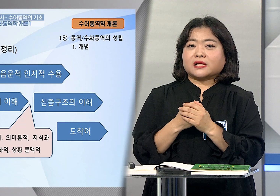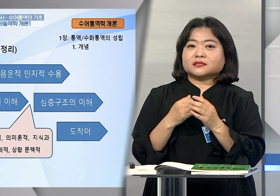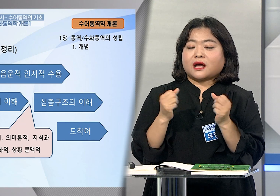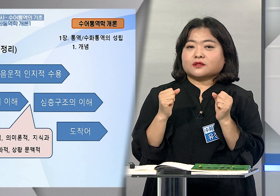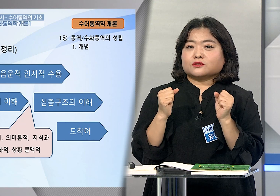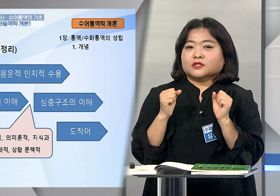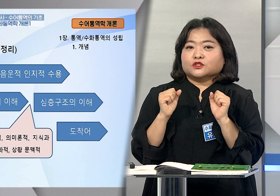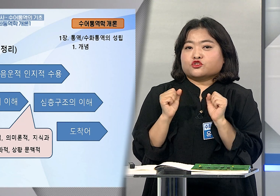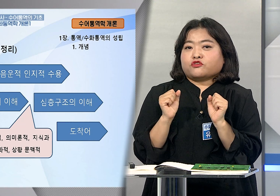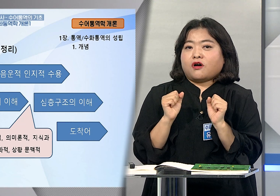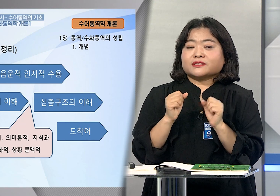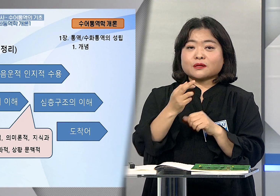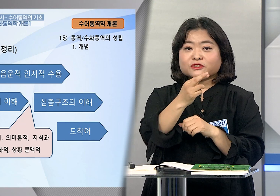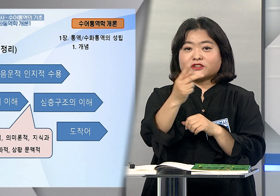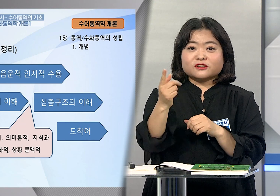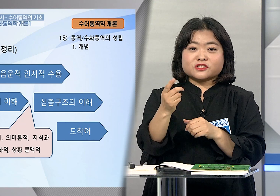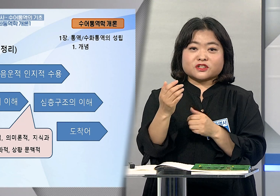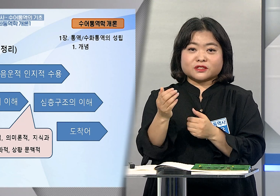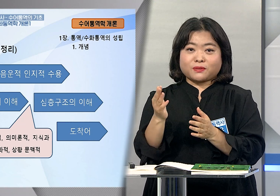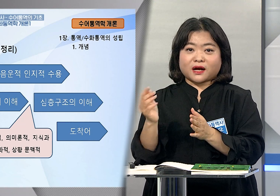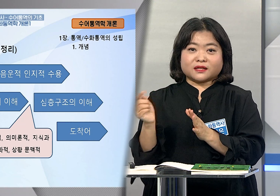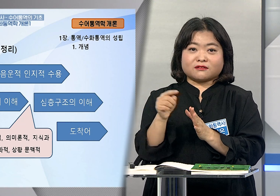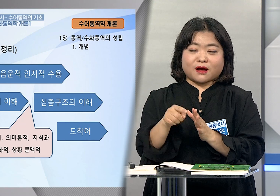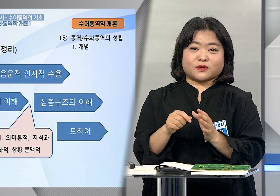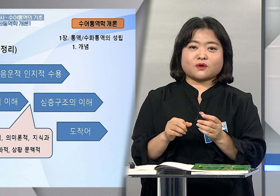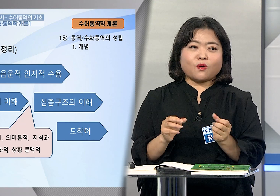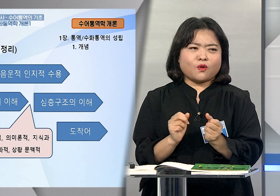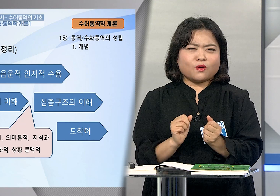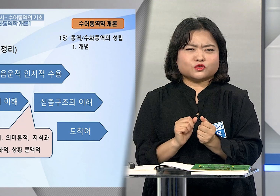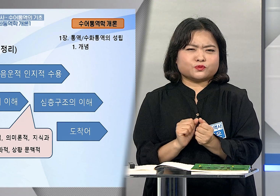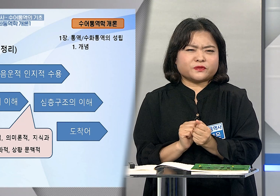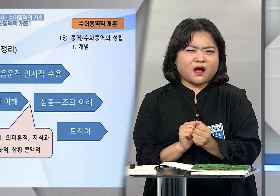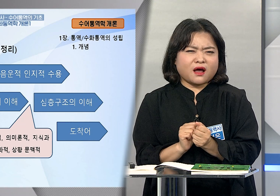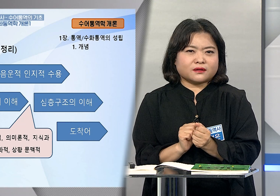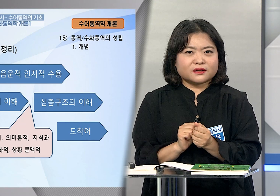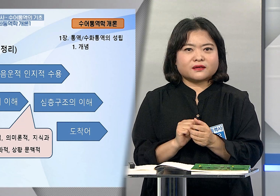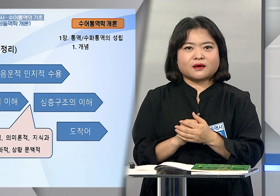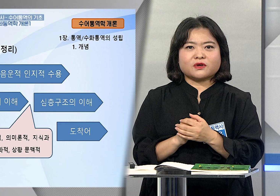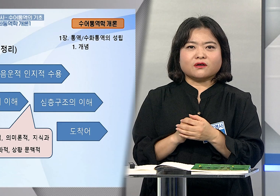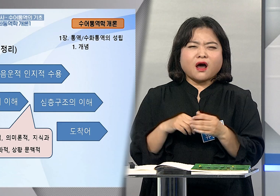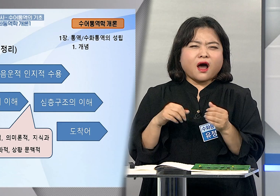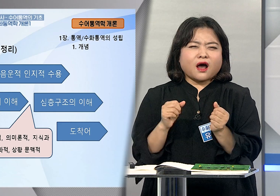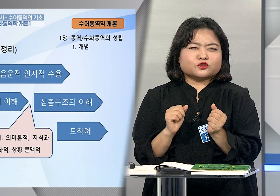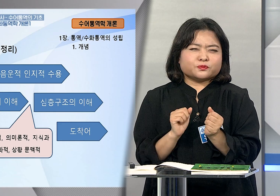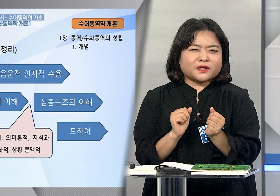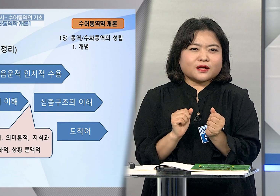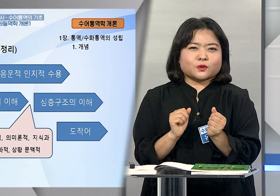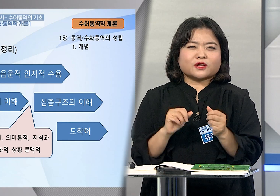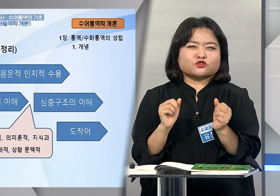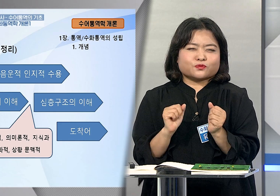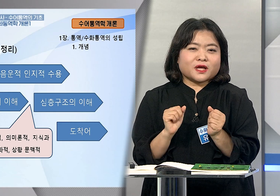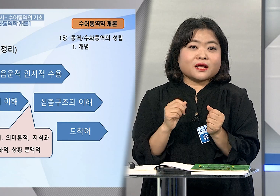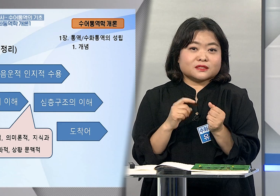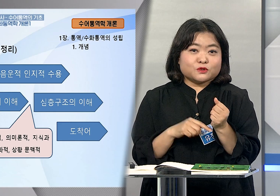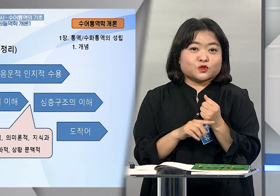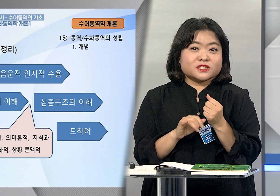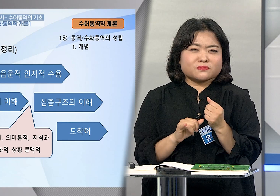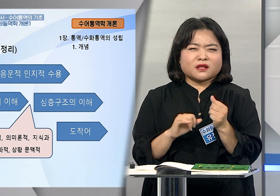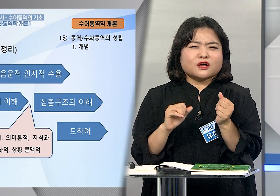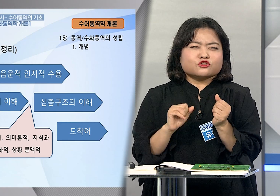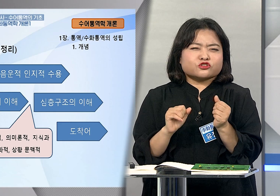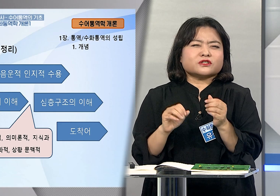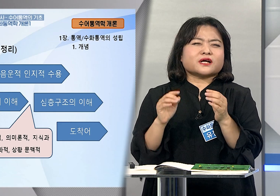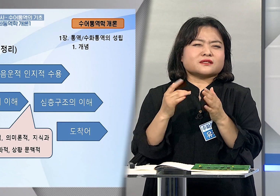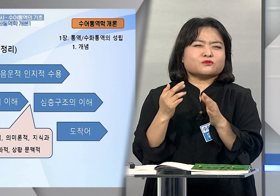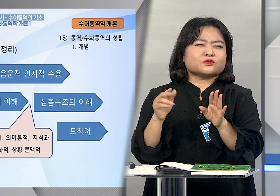참 날씨가 추워 창문이 열려져 있는 방 안에 들어가면서 오 춥다 이렇게 얘기하면 아 춥다 속에는 춥다라는 의미도